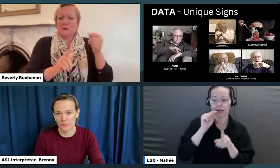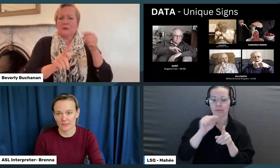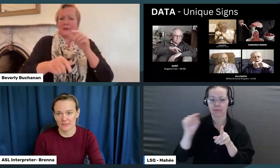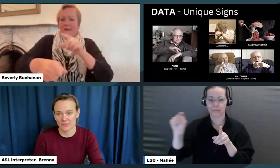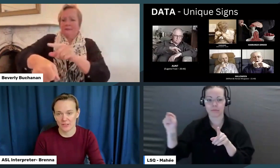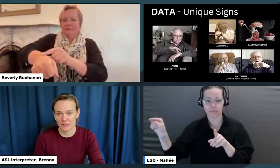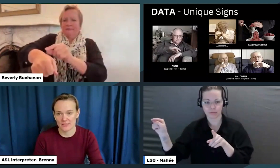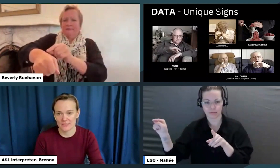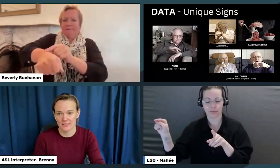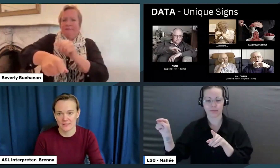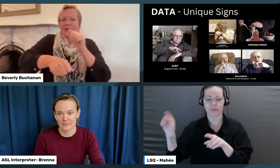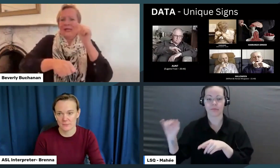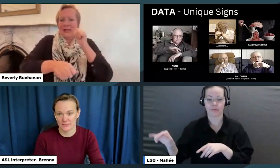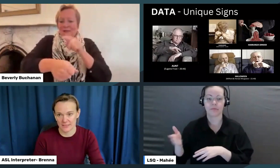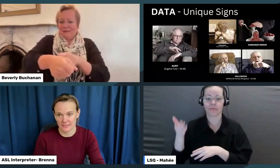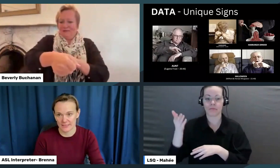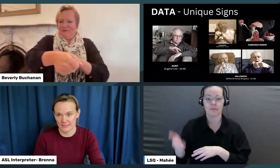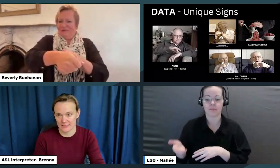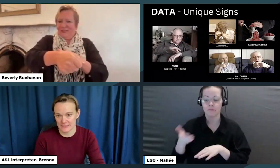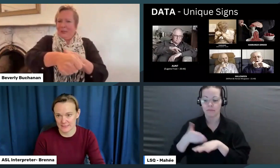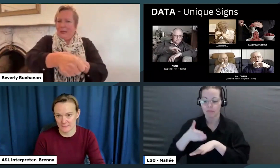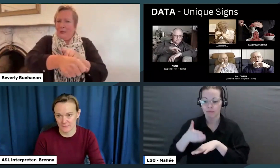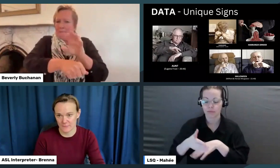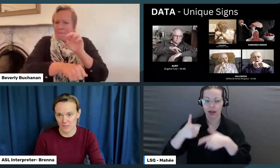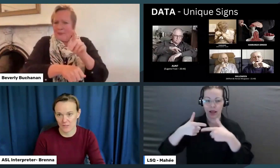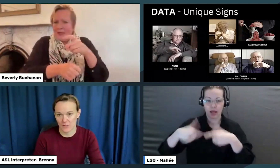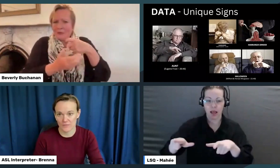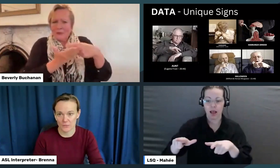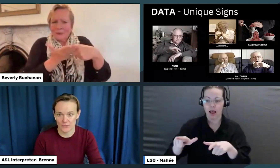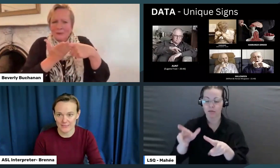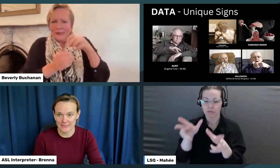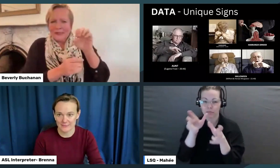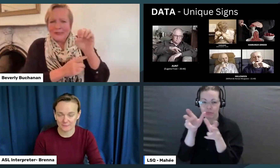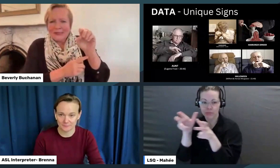un membre de famille ou une tante. C'était sur le poignet.